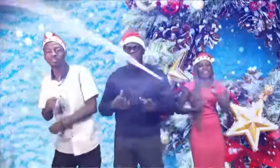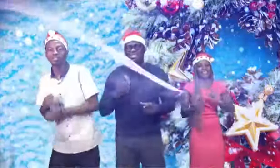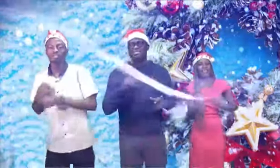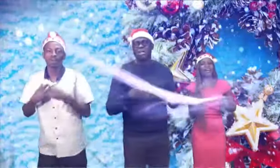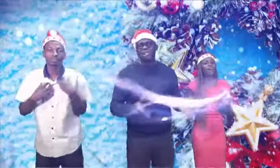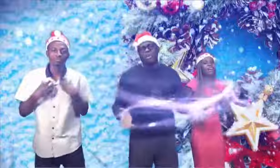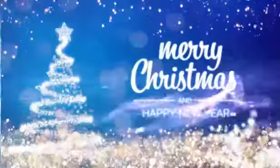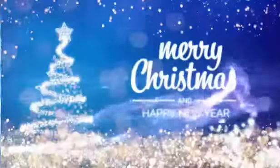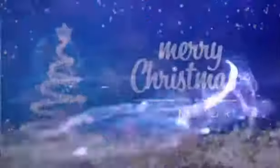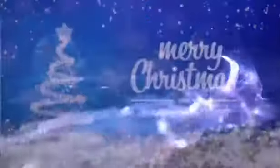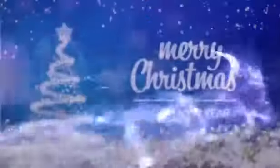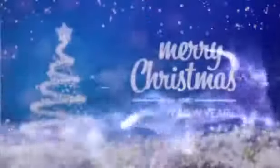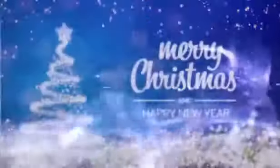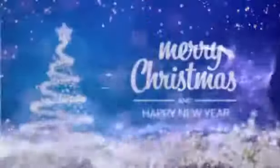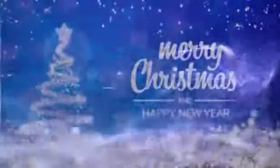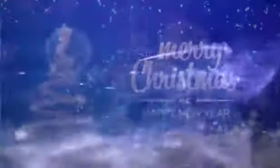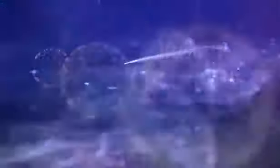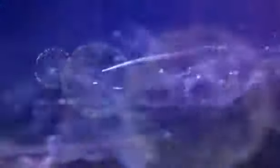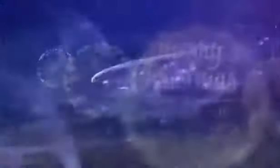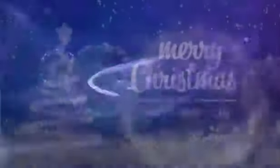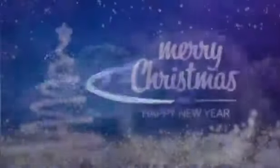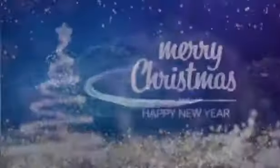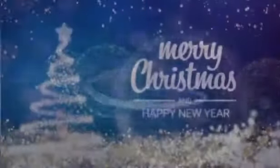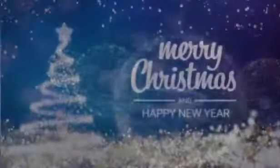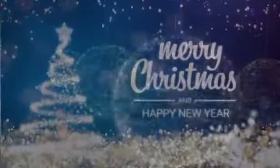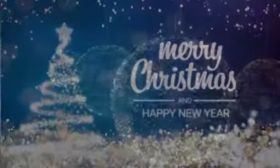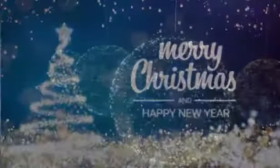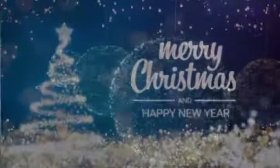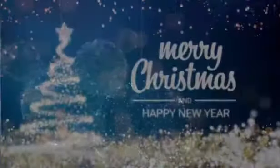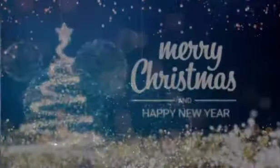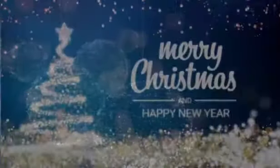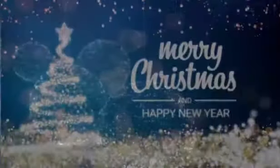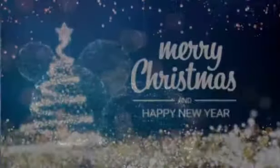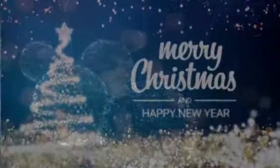Merry Christmas and Happy New Year. I wanna